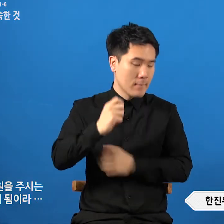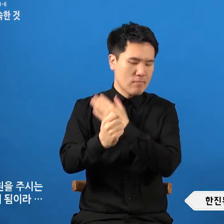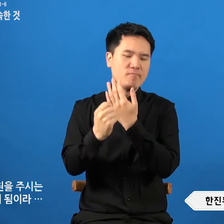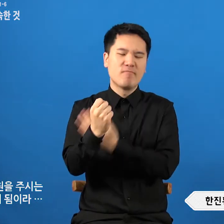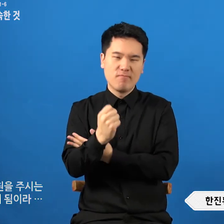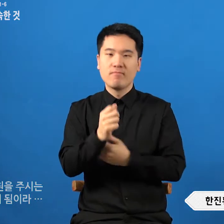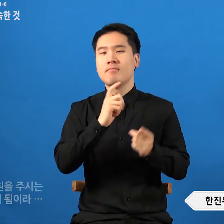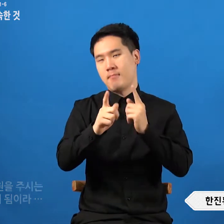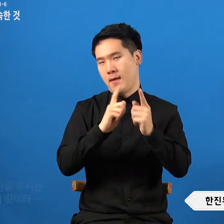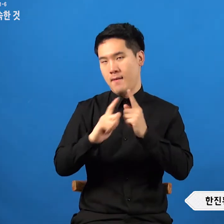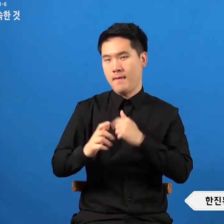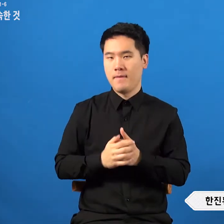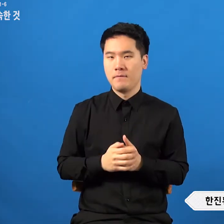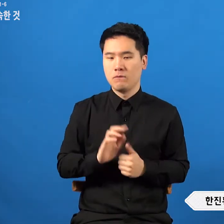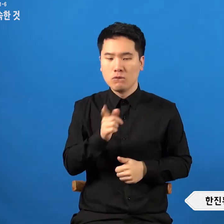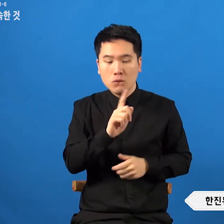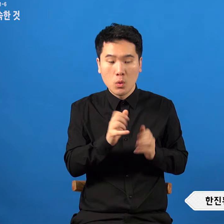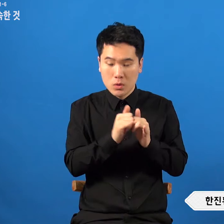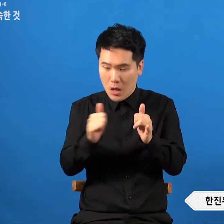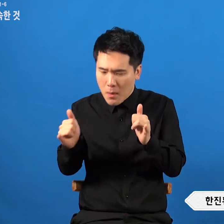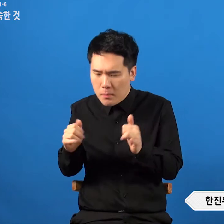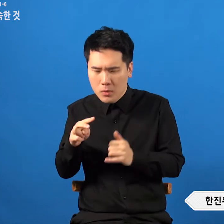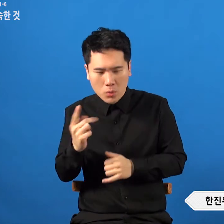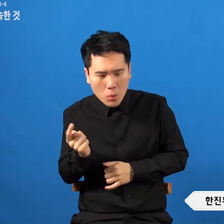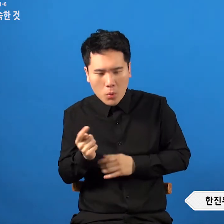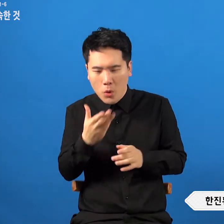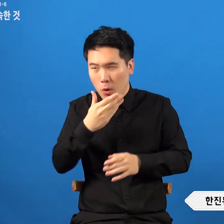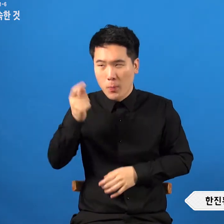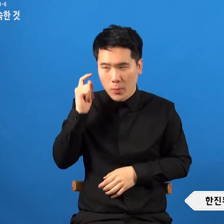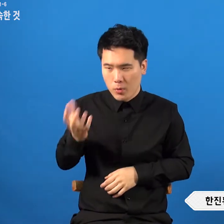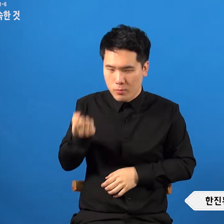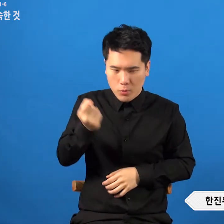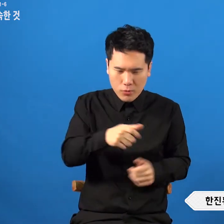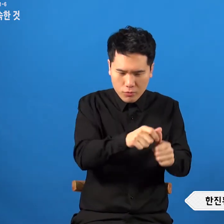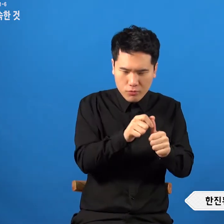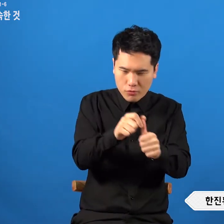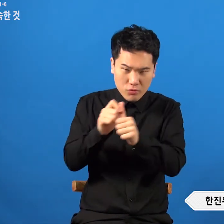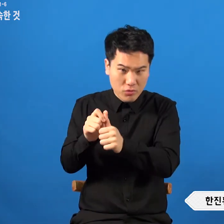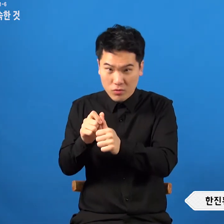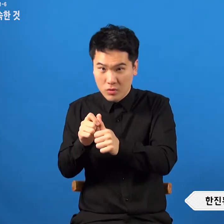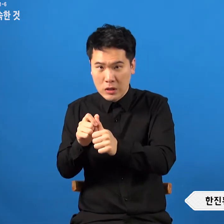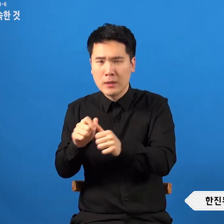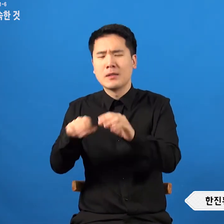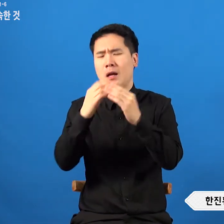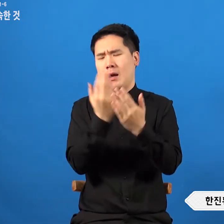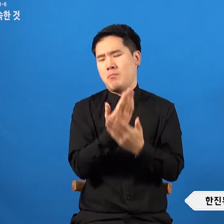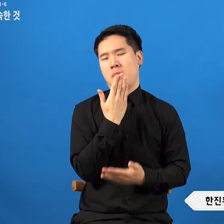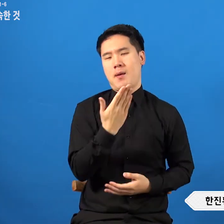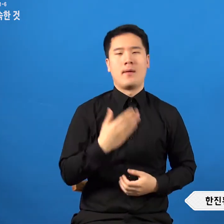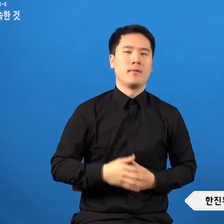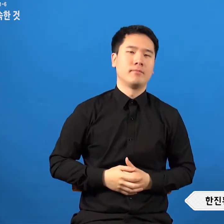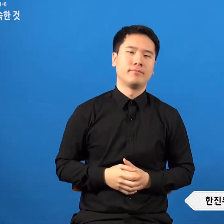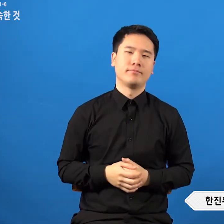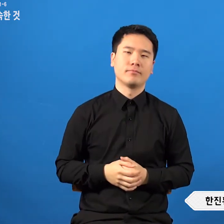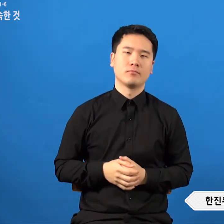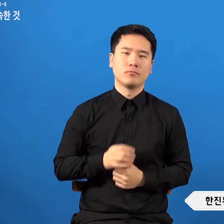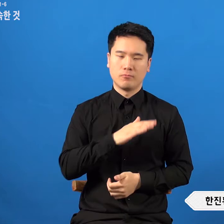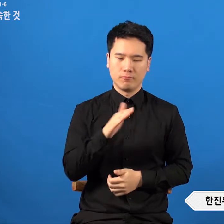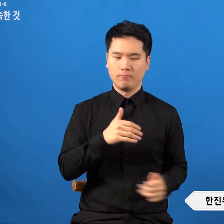복음이 능력이라고 했습니다. 어떤 사람이라도 복음으로 건져내지 못할 사람이 없습니다.